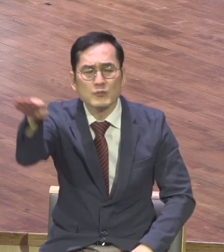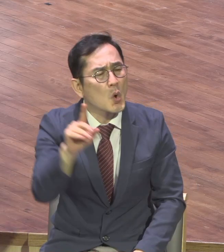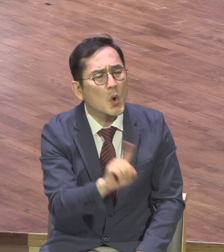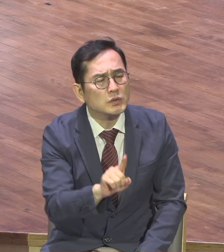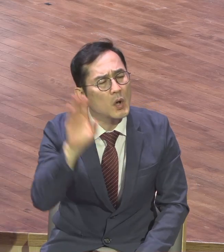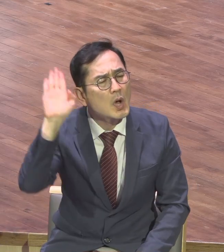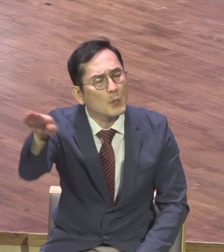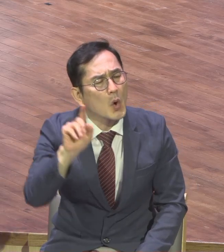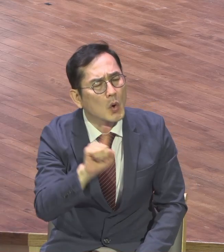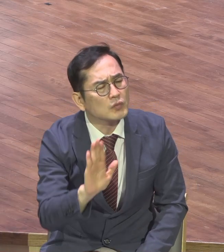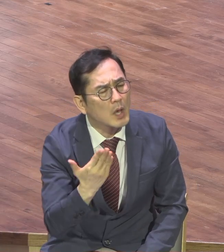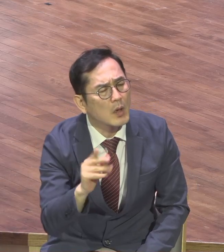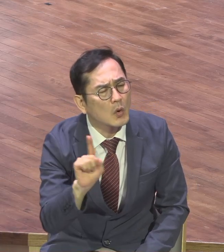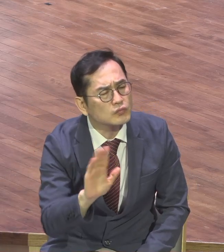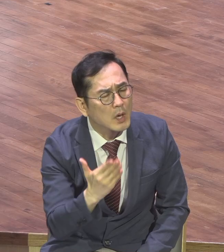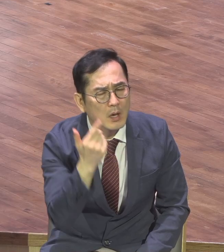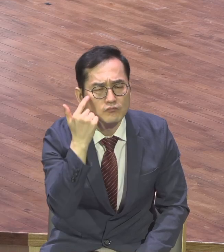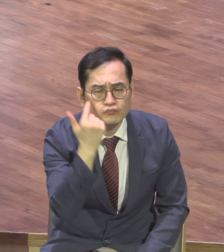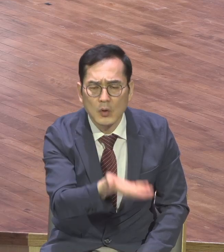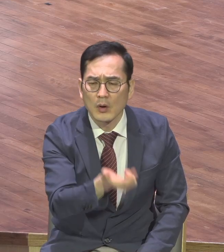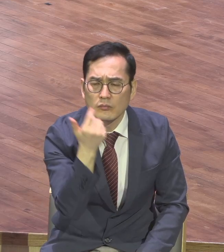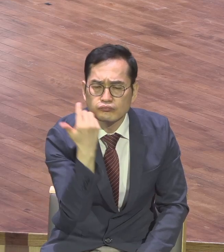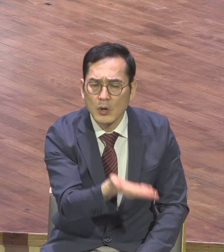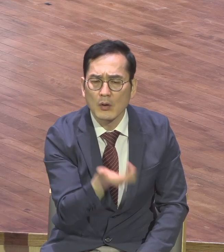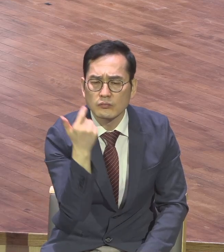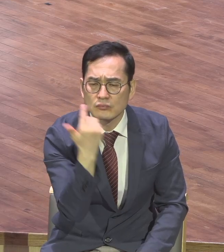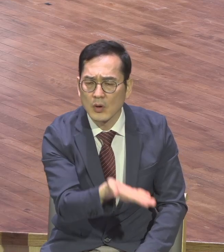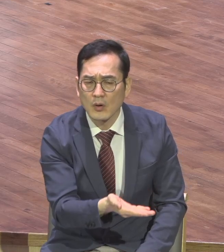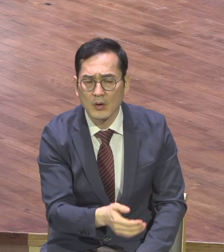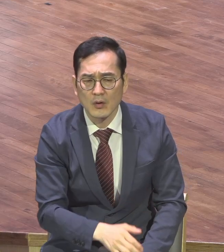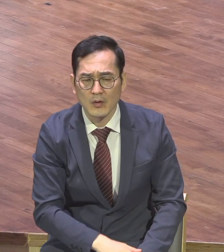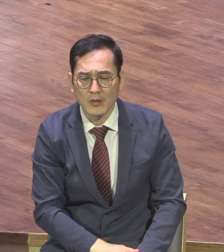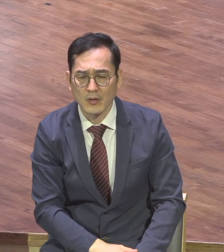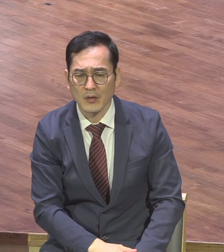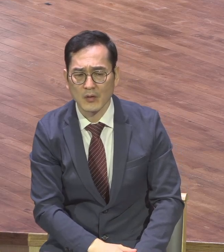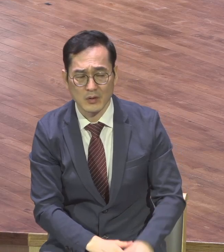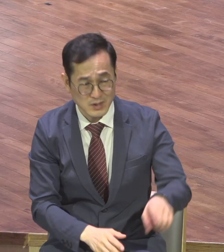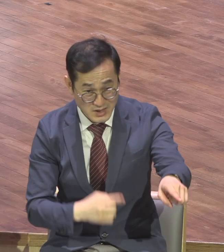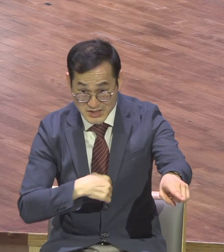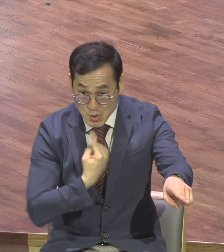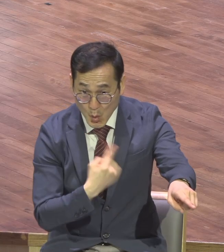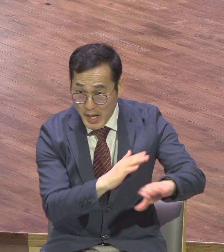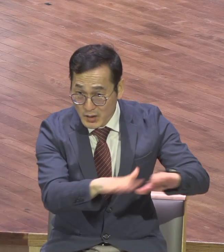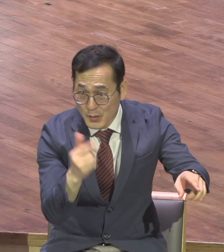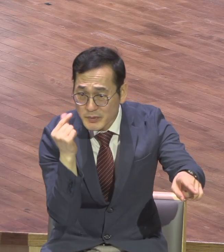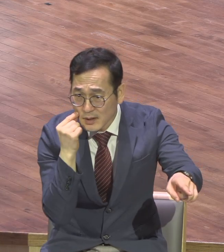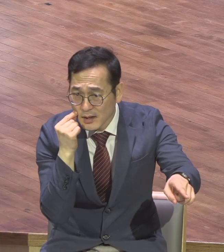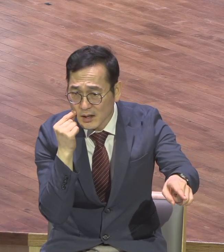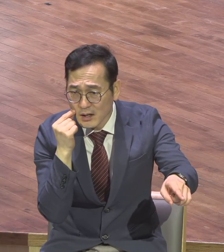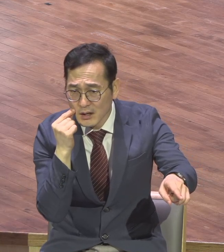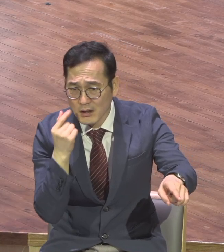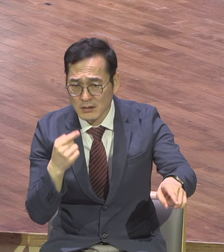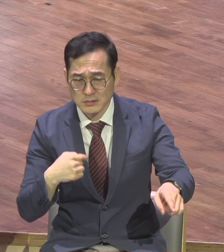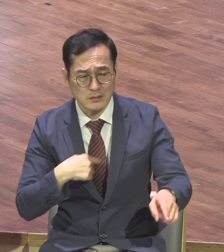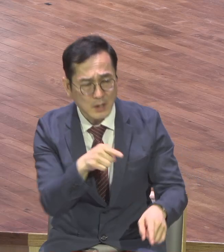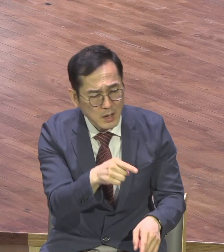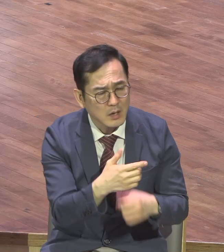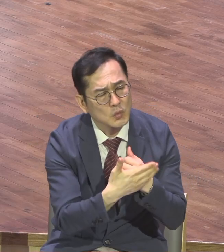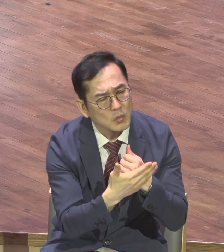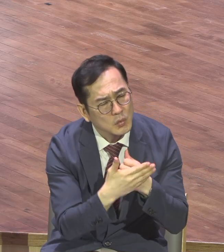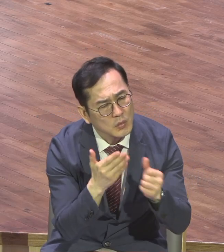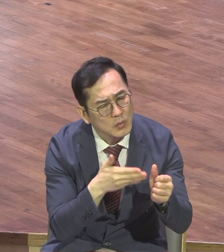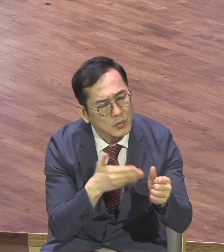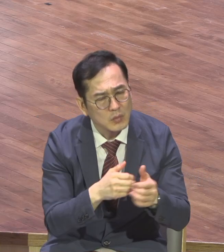그게 답입니까? 답을 달라고. 심지어 교회를 다니면서도 답이 없어가 기도해도 응답 못